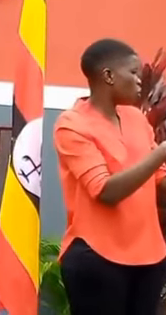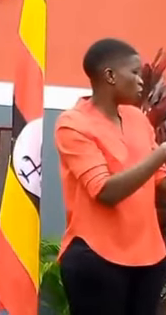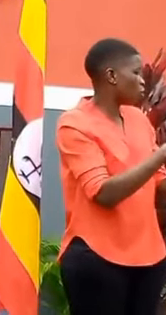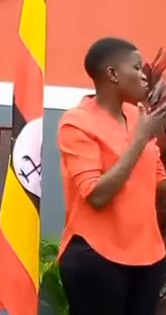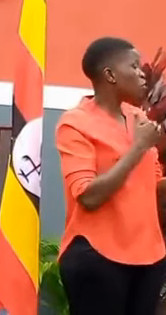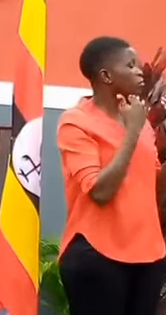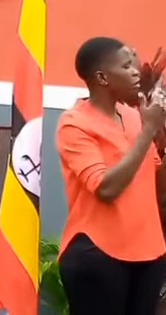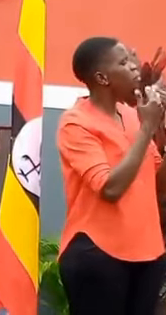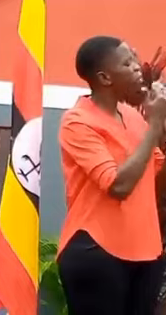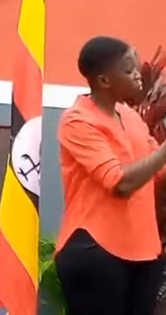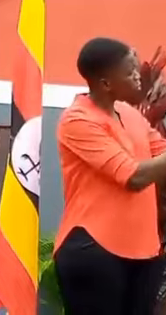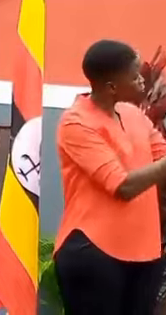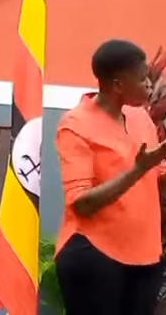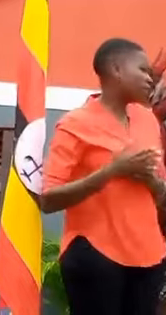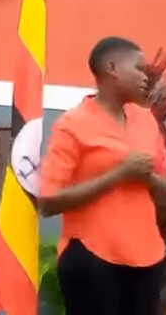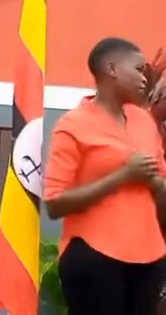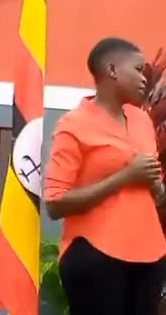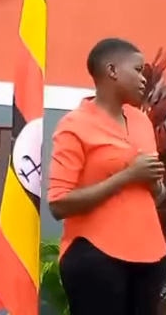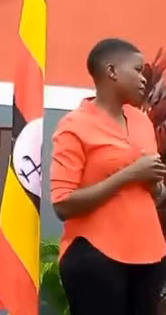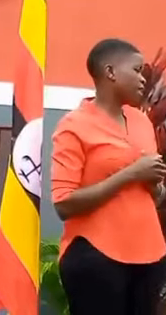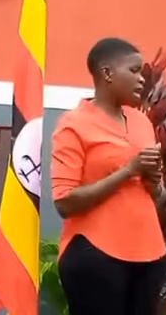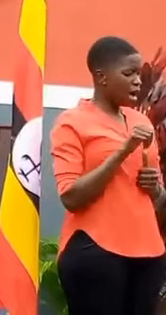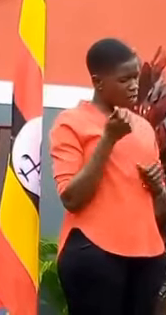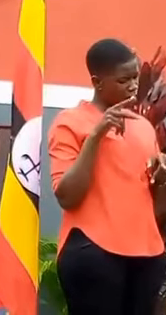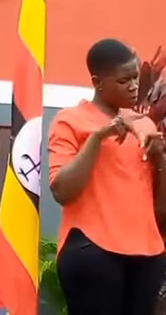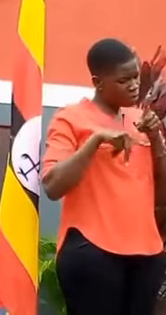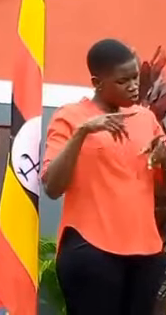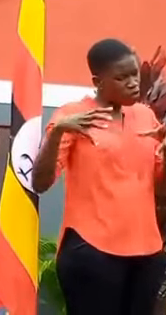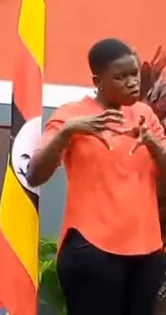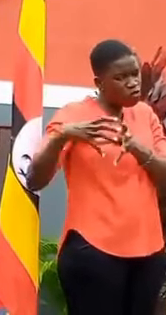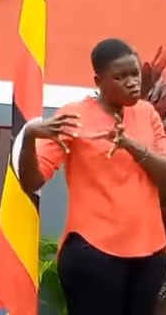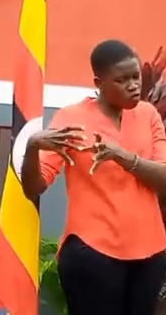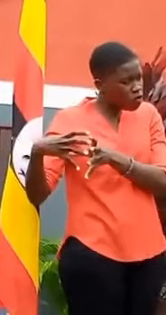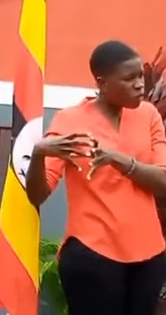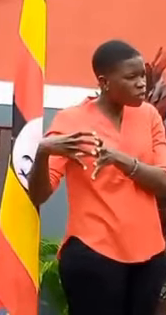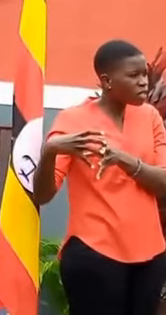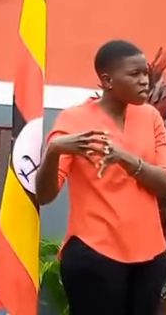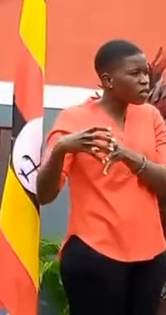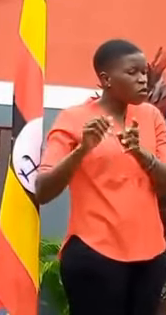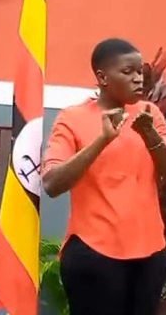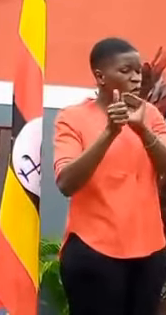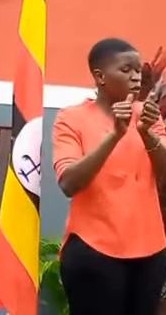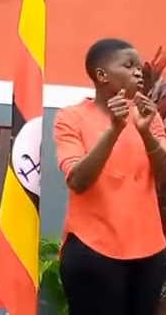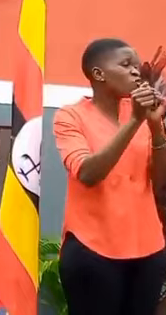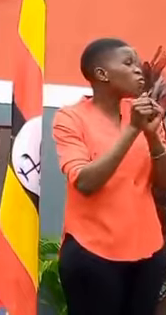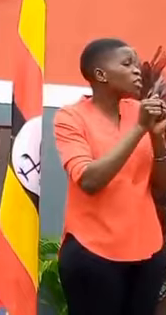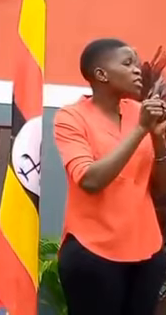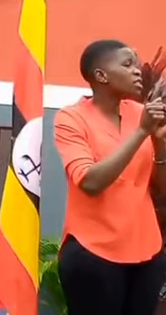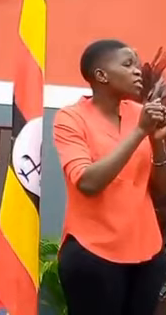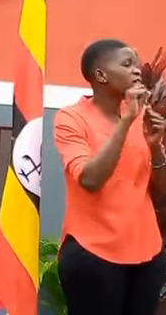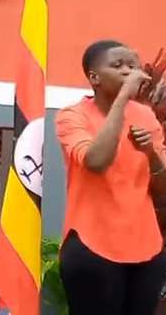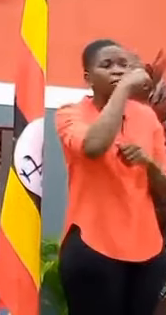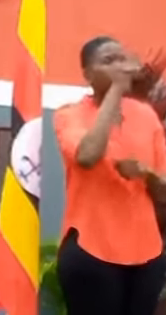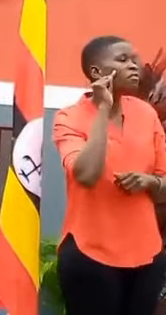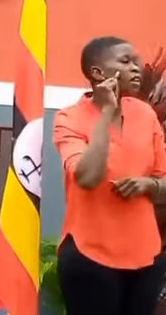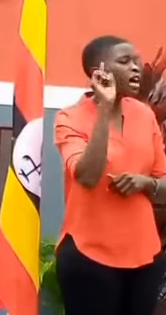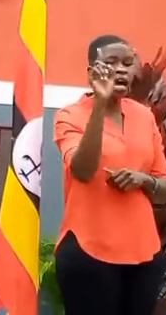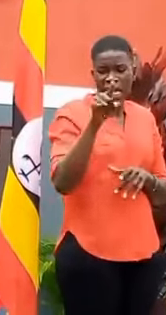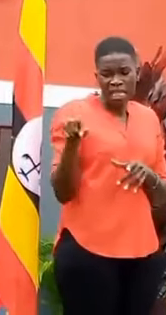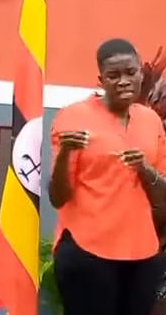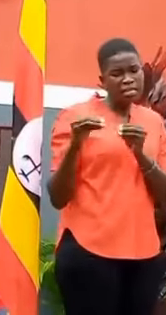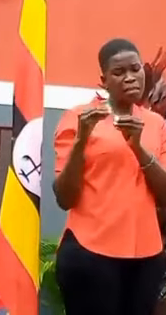essira nti bino ebibiina ebirala byonna byonna ebibaddewo nga bivuganya nakyemalira si balabe baffe abo baganda baffe